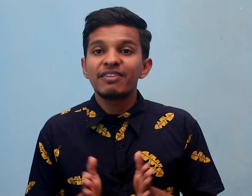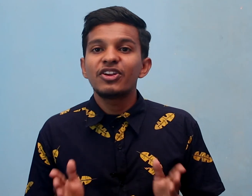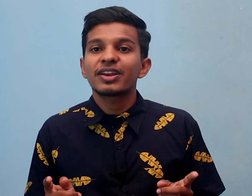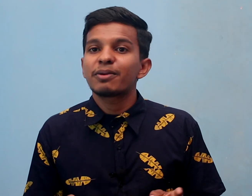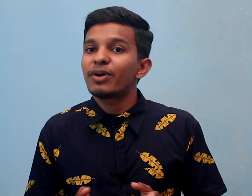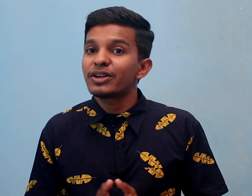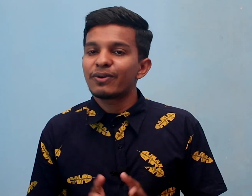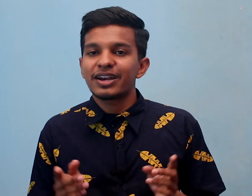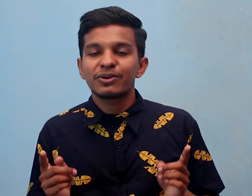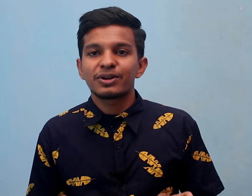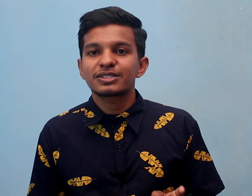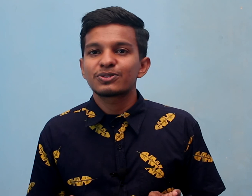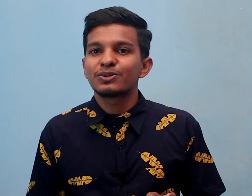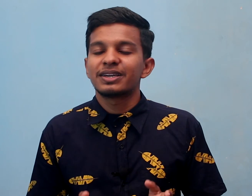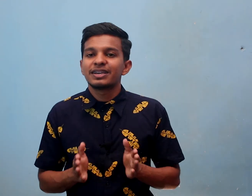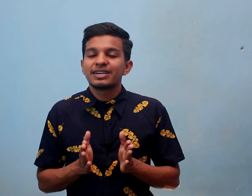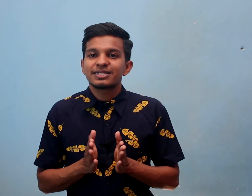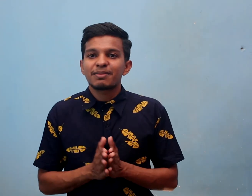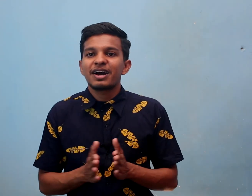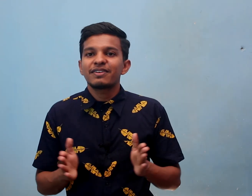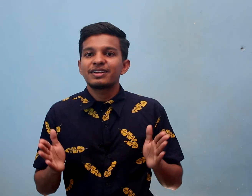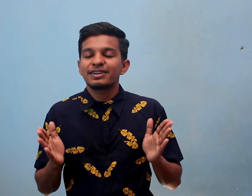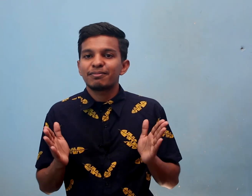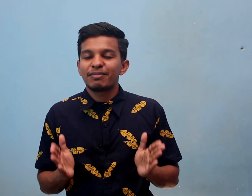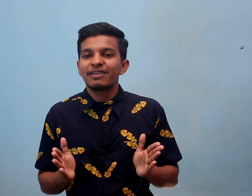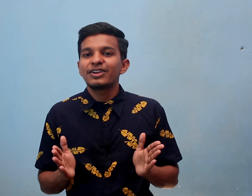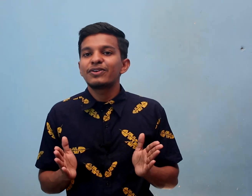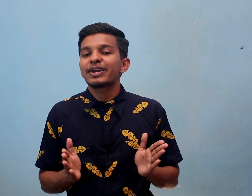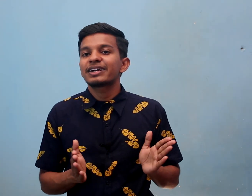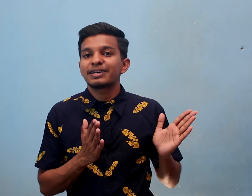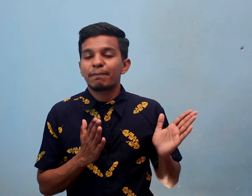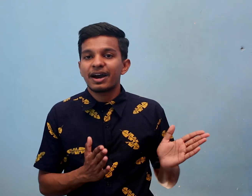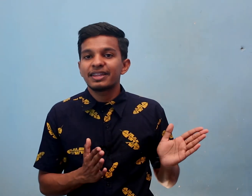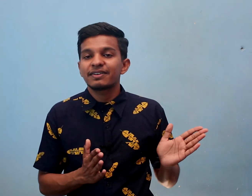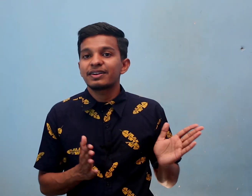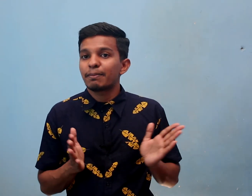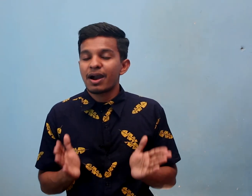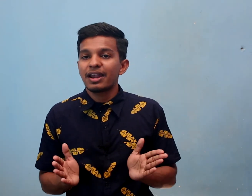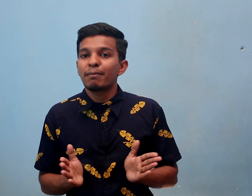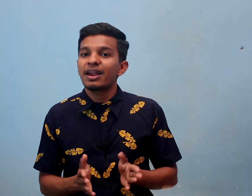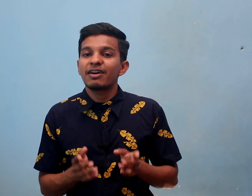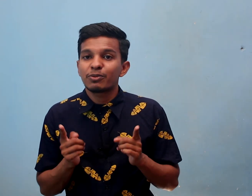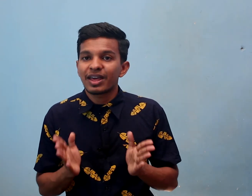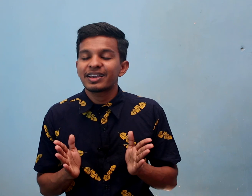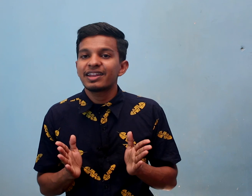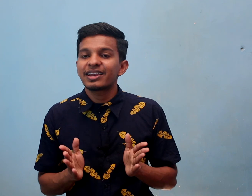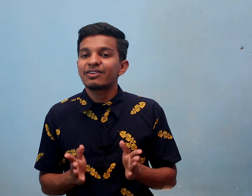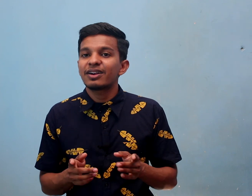මේ වීඩියෝ එක නරඹුවාට ඔයාලට ගොඩක් ස්තුතියි. සමහර විට මේ වීඩියෝ එක පාදක වෙන පාඩම් මාලාවක නැති කෙනෙක් ඉන්නවා නම්